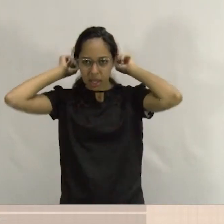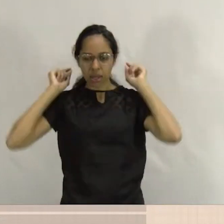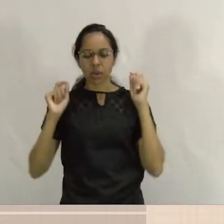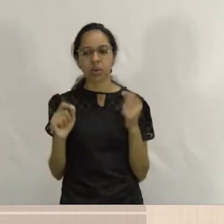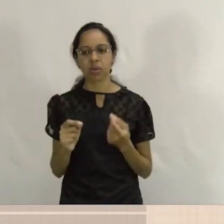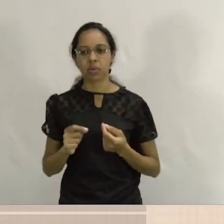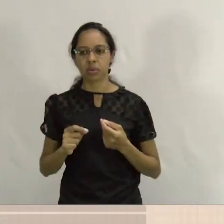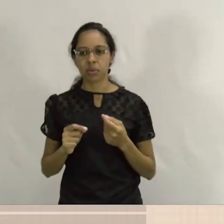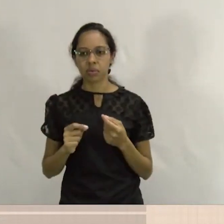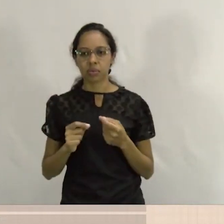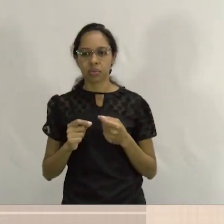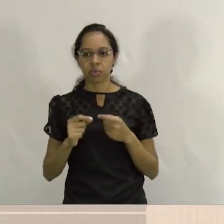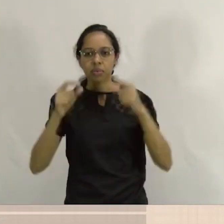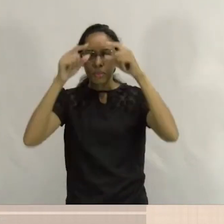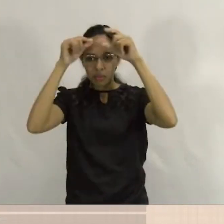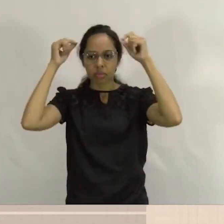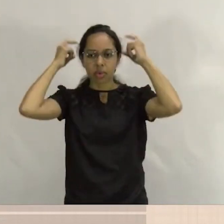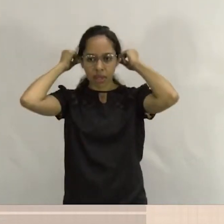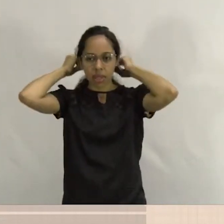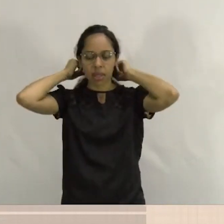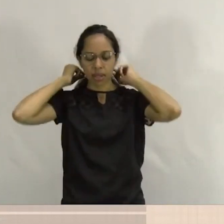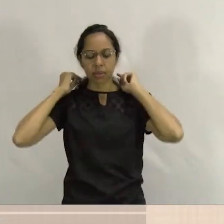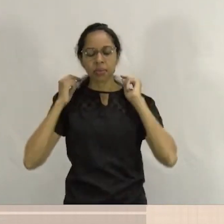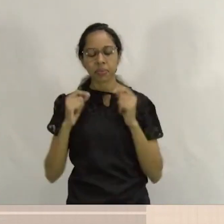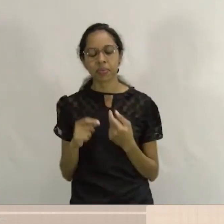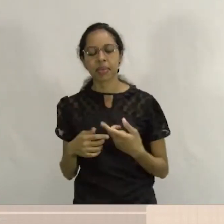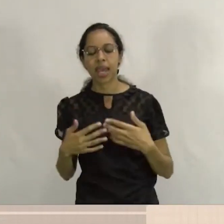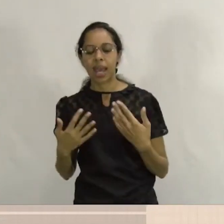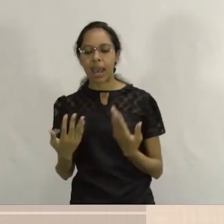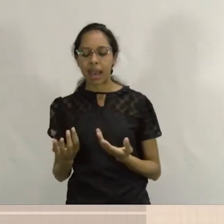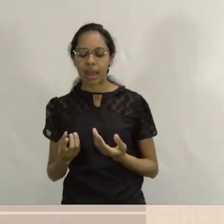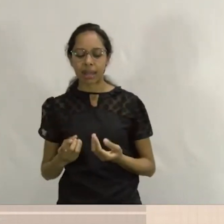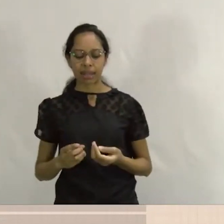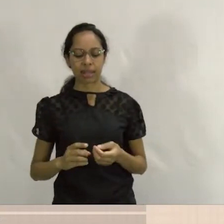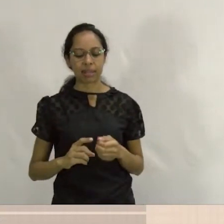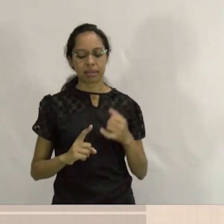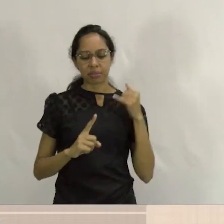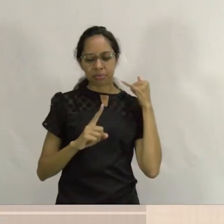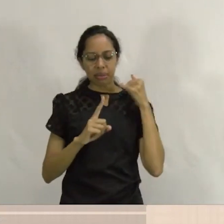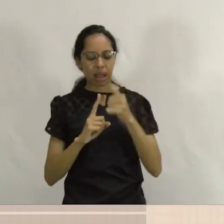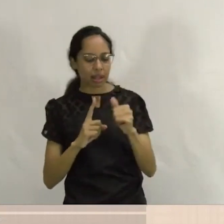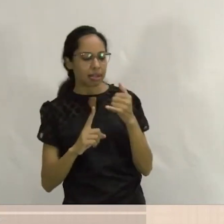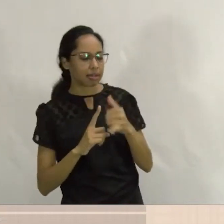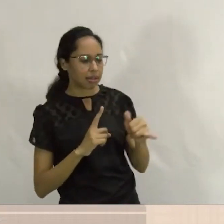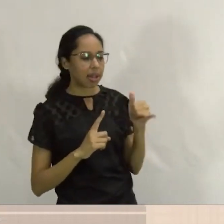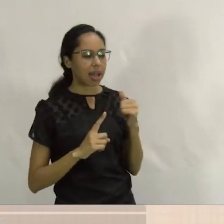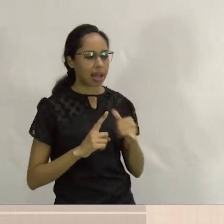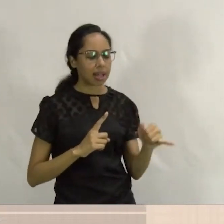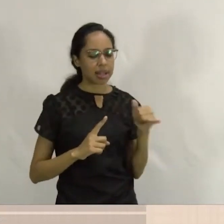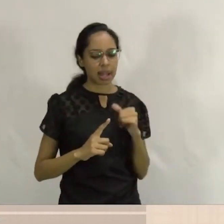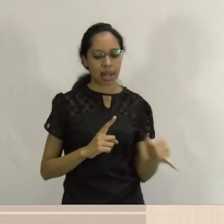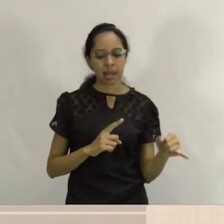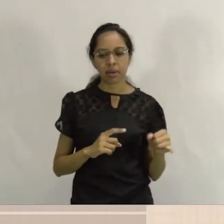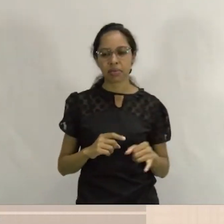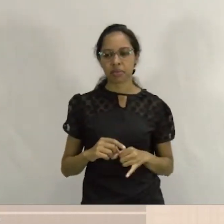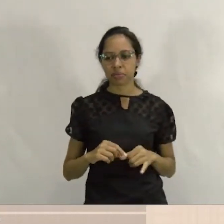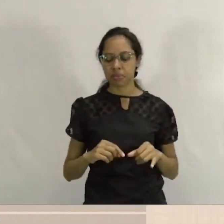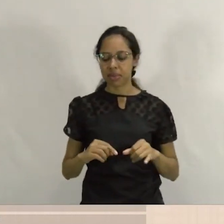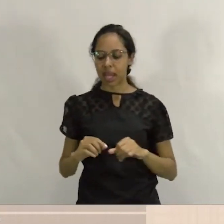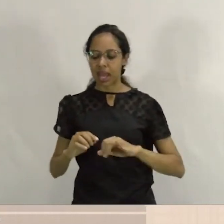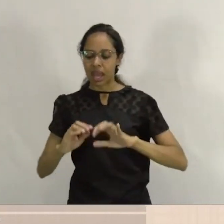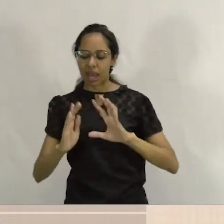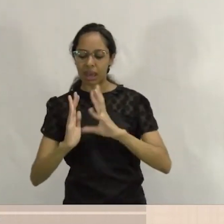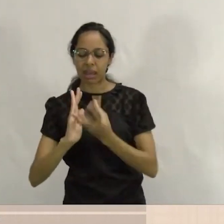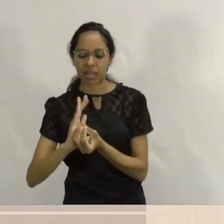os que queriam competir com Paulo, querendo tirar, as pessoas das igrejas a favor